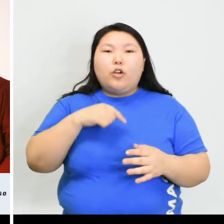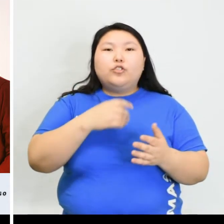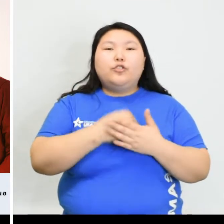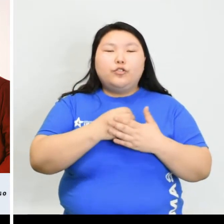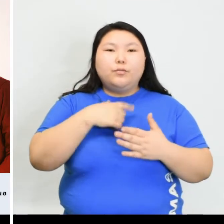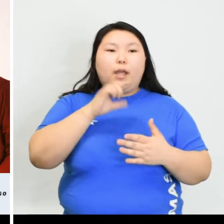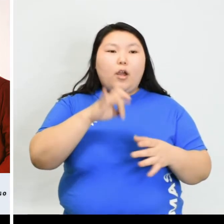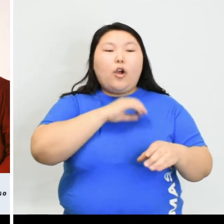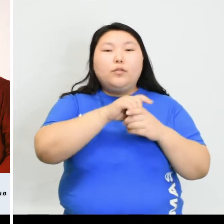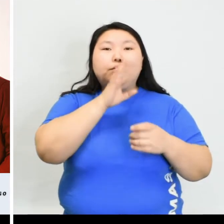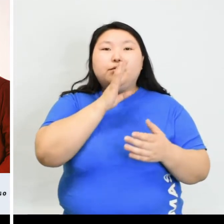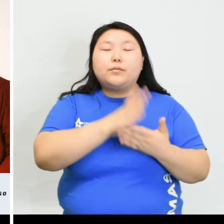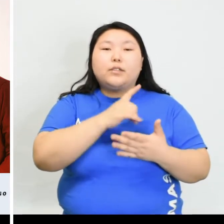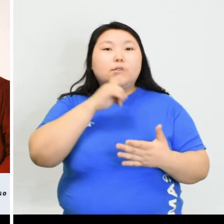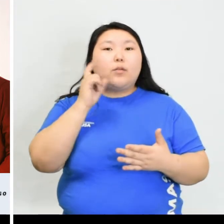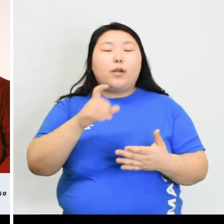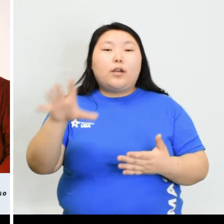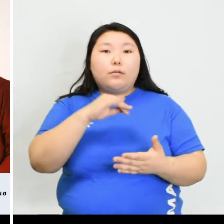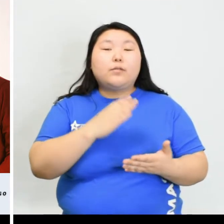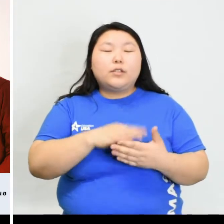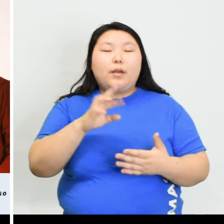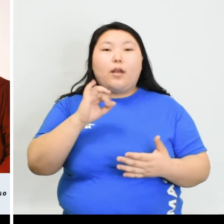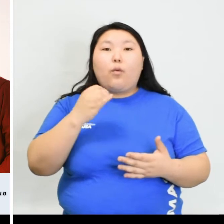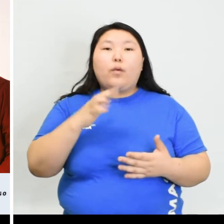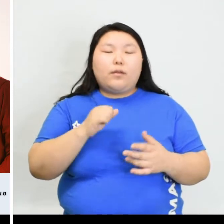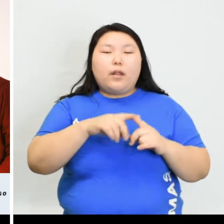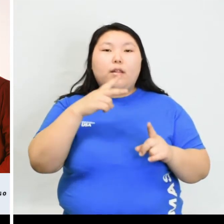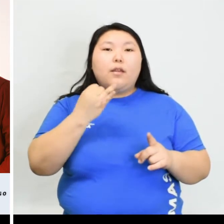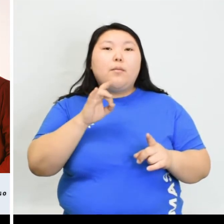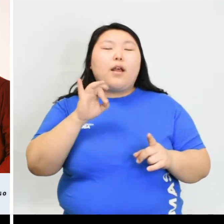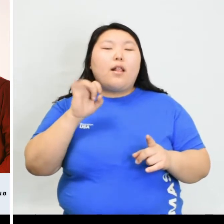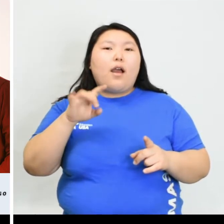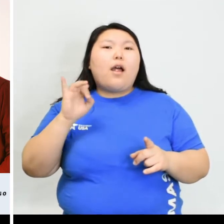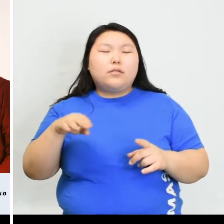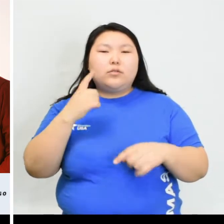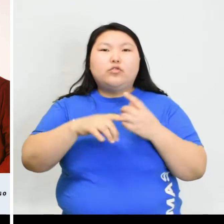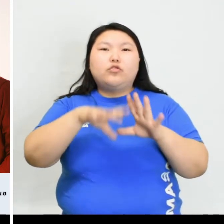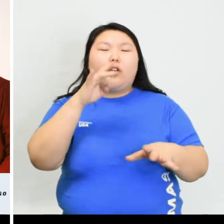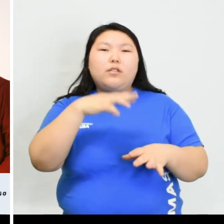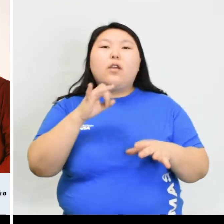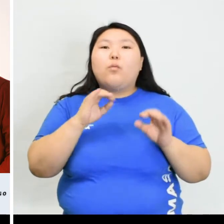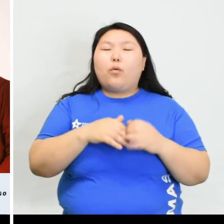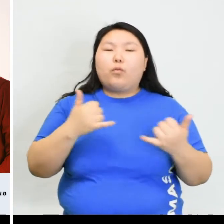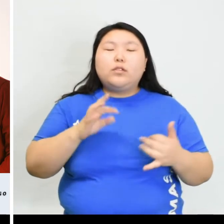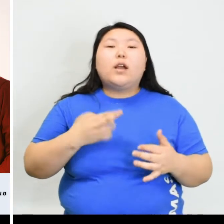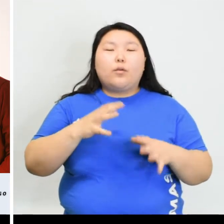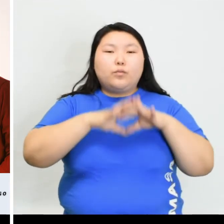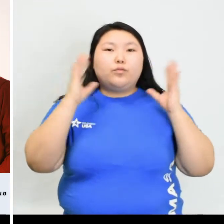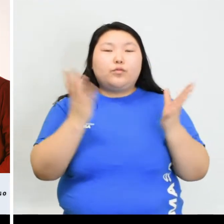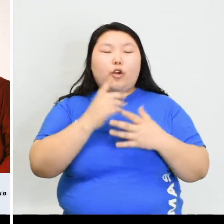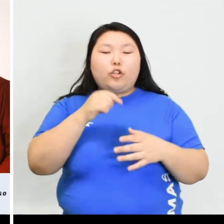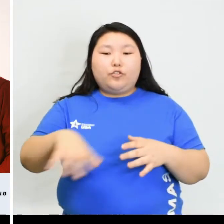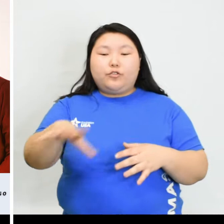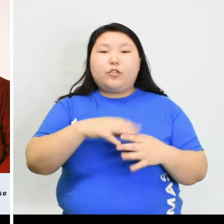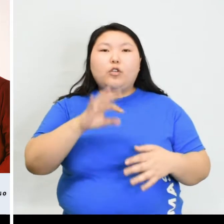үү шүү бакалаврлог орох гэж байгаа юм шүү залуучууд шүү ялангуяа team нэг liberal arts-ыг сонгосон дээр юм болоо ягдвал бүх юм одоохондоо